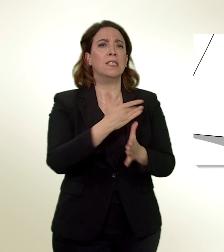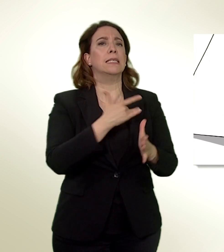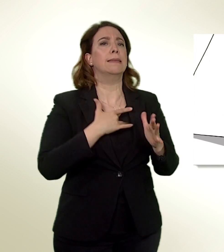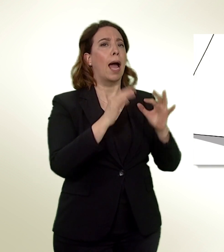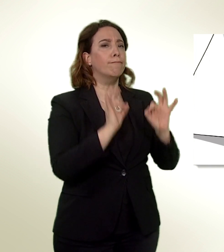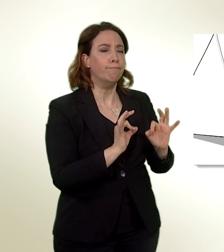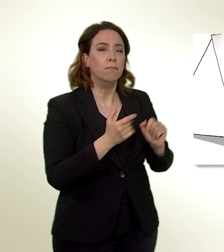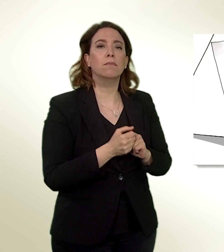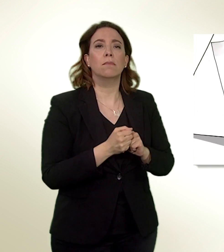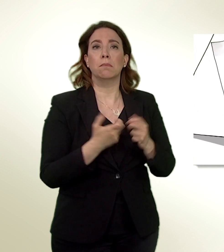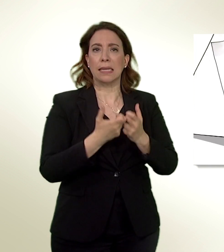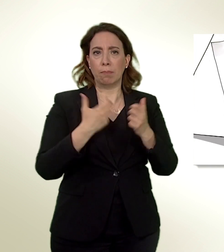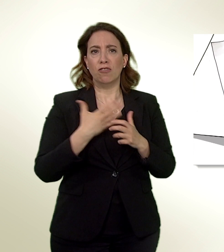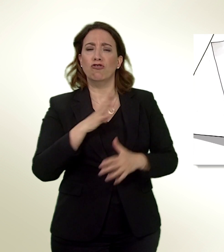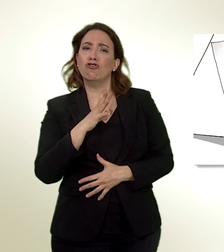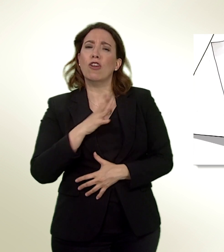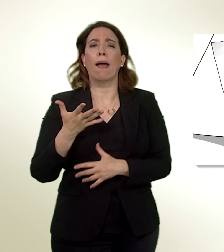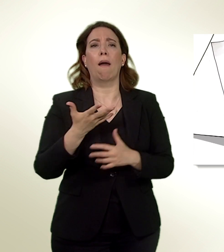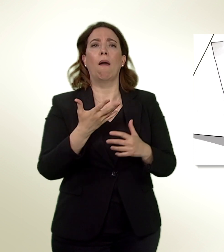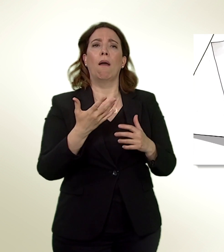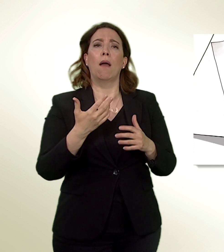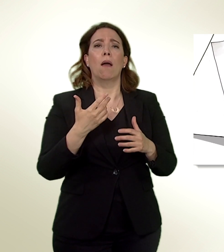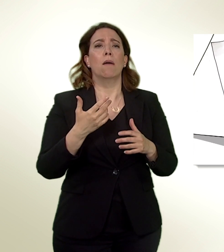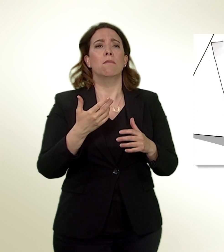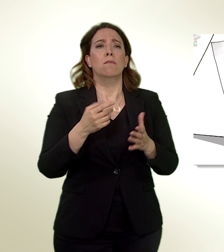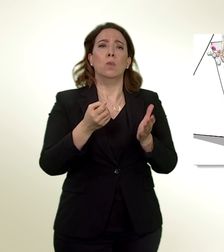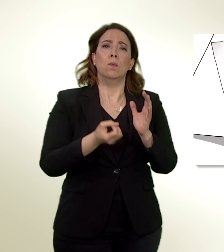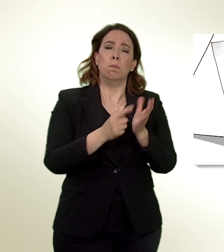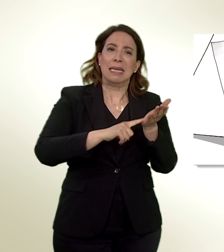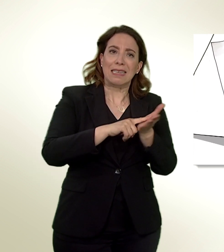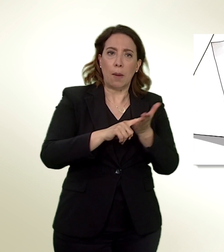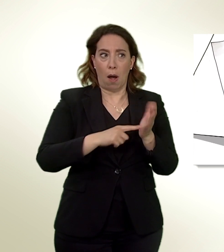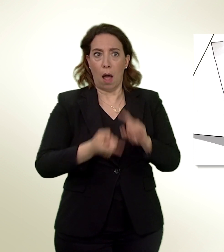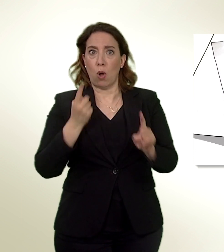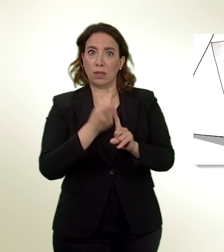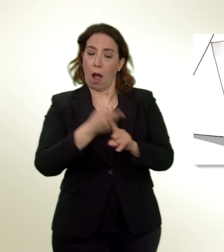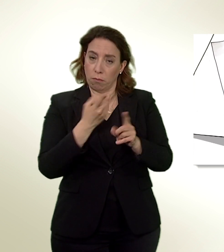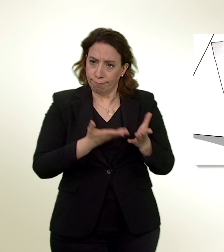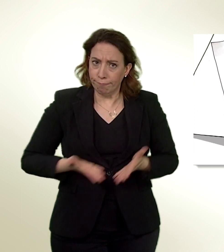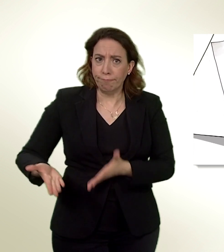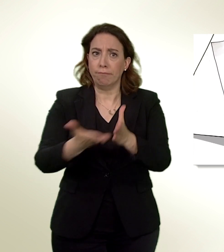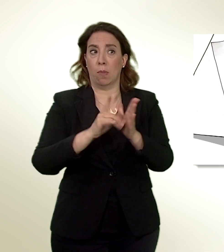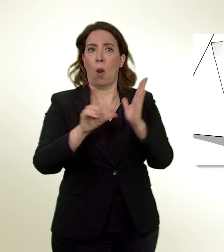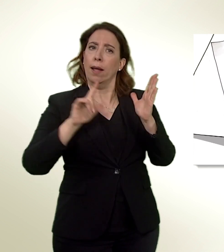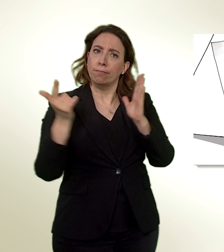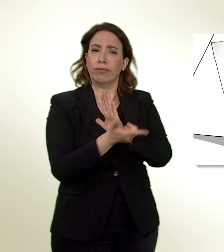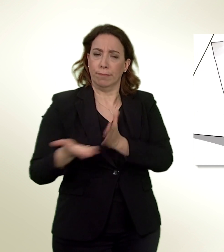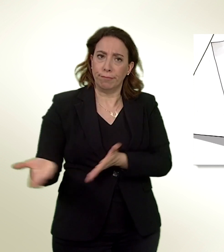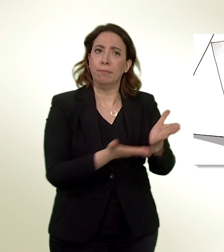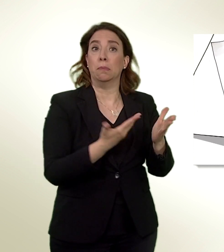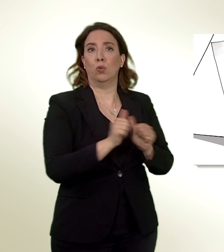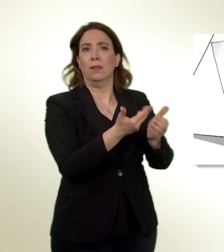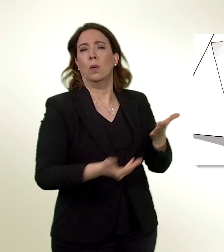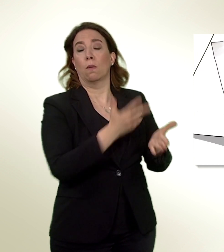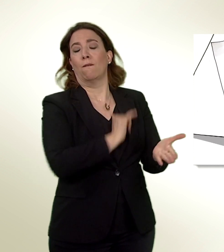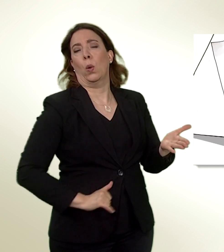permet par exemple des dérogations à l'autorisation de mise sur le marché de médicaments importants pour les gens gravement malades. En revanche,